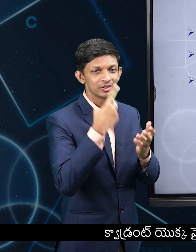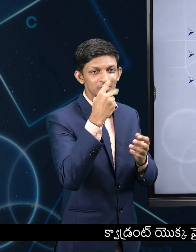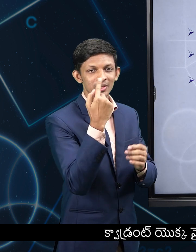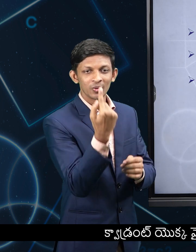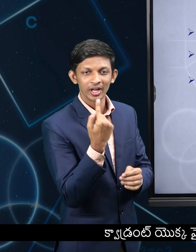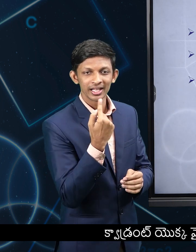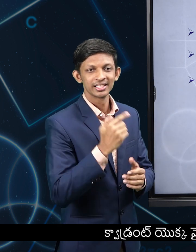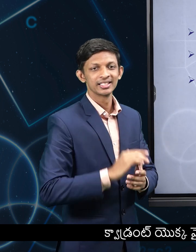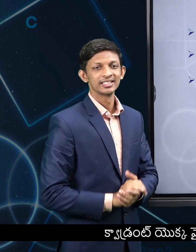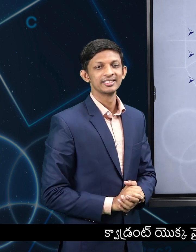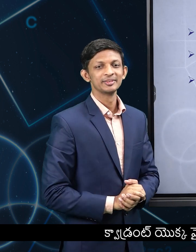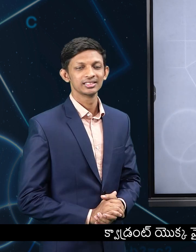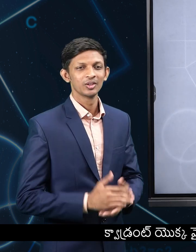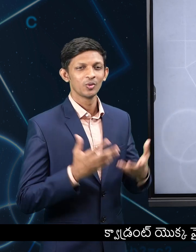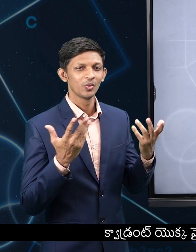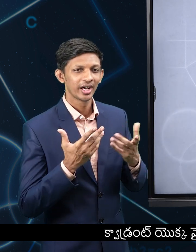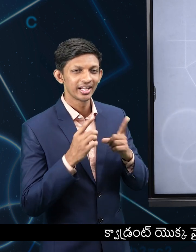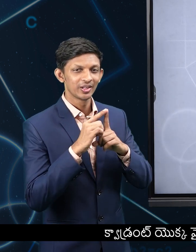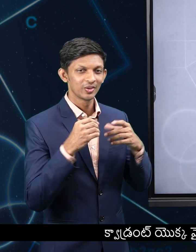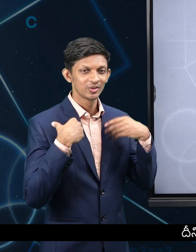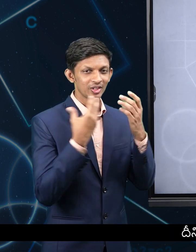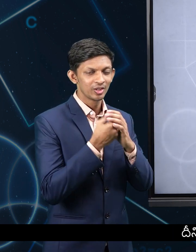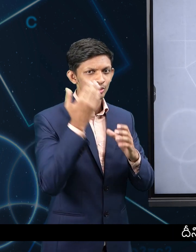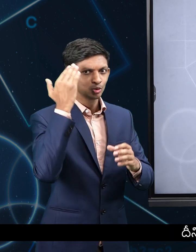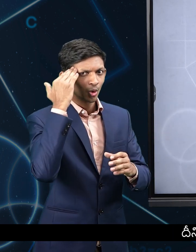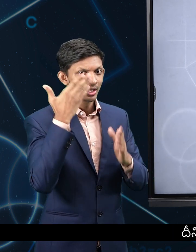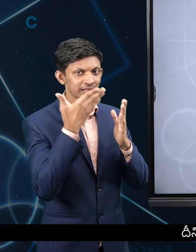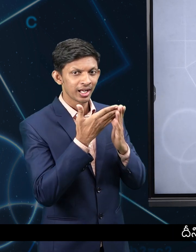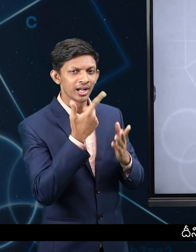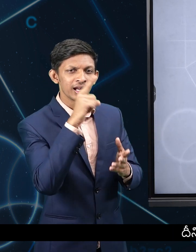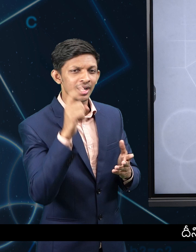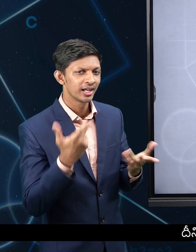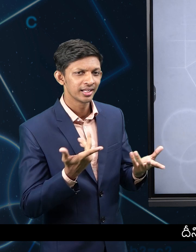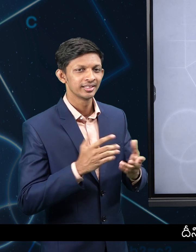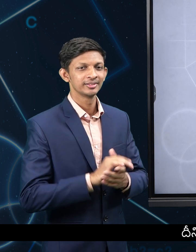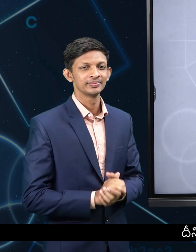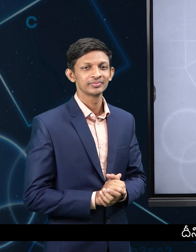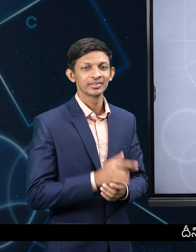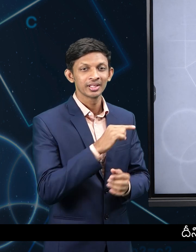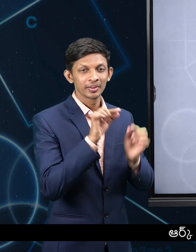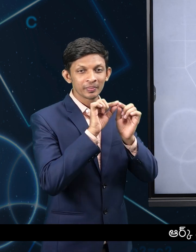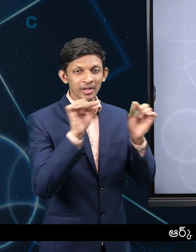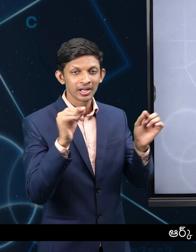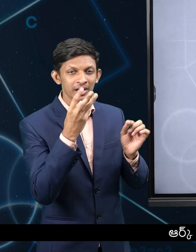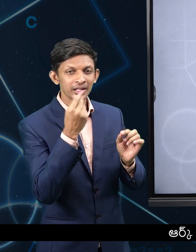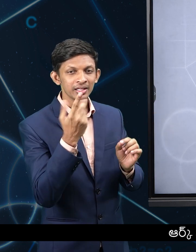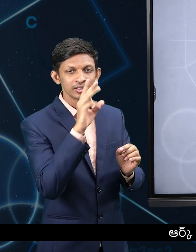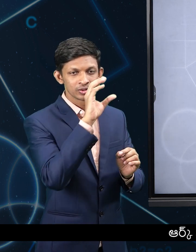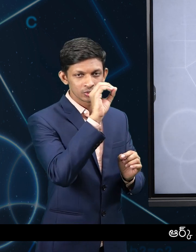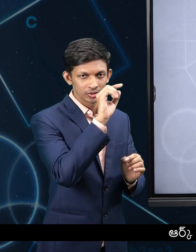90/360 ఇంటూ πr² యూనిట్లు. దీని నుండి మనకు ఏమి తెలుసు? ఆర్క్ పొడవు L ఈజ్